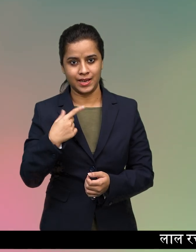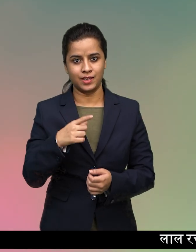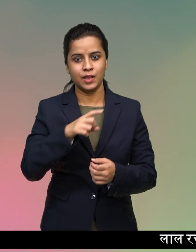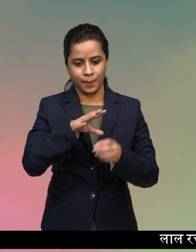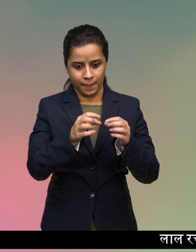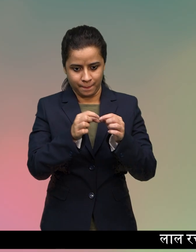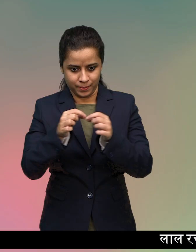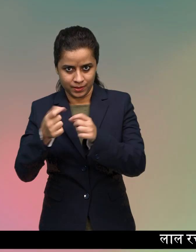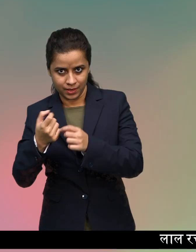पेशी,